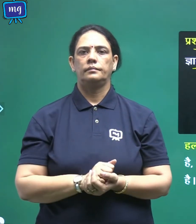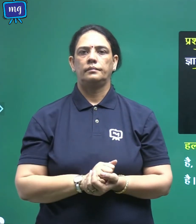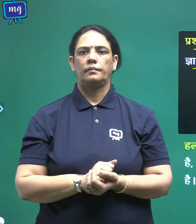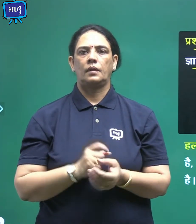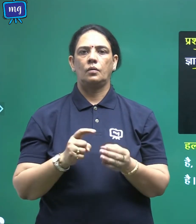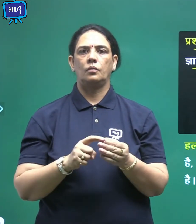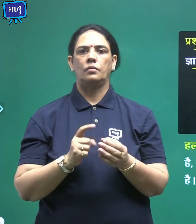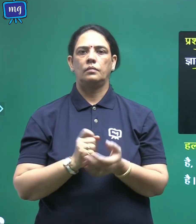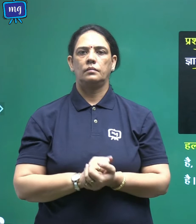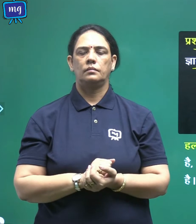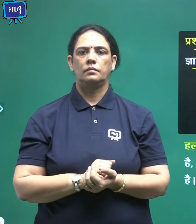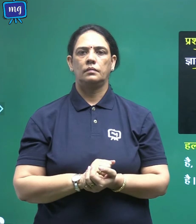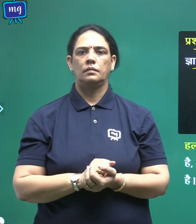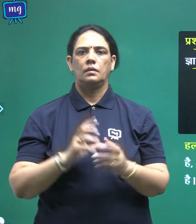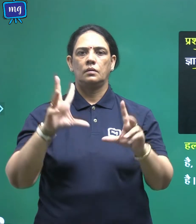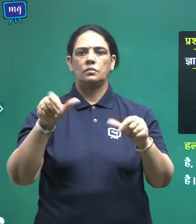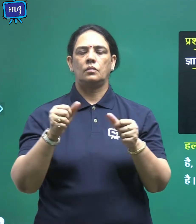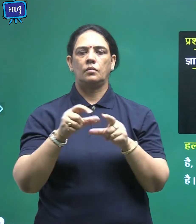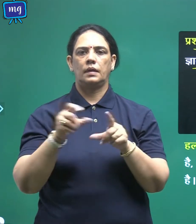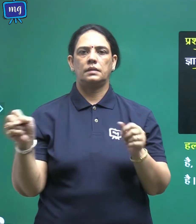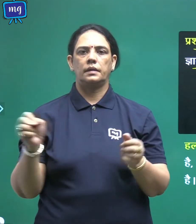क्यों ज्ञात कीजिए।